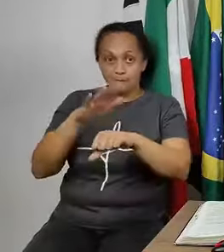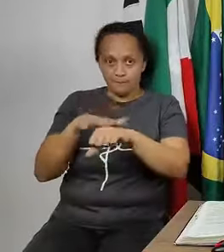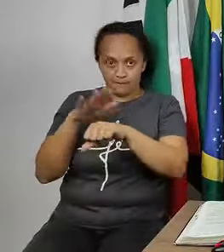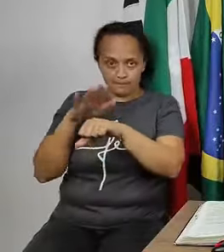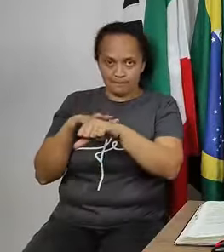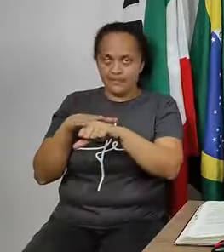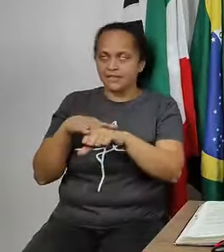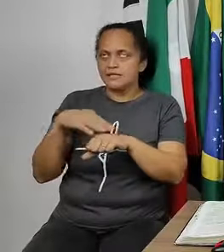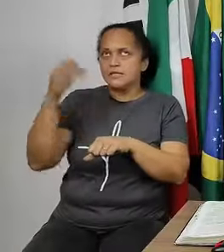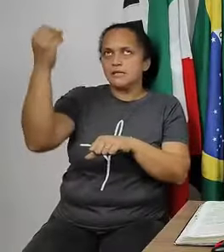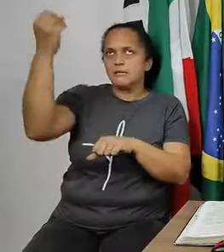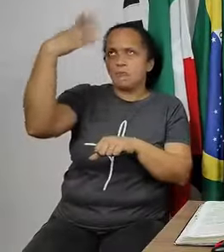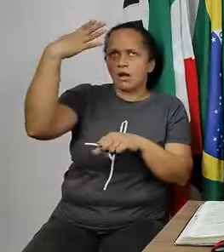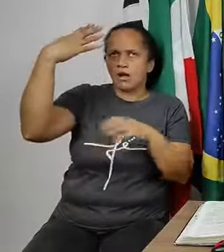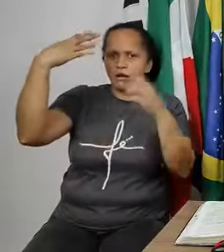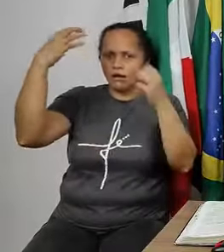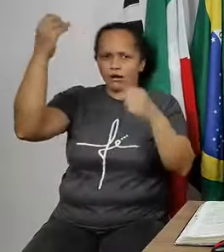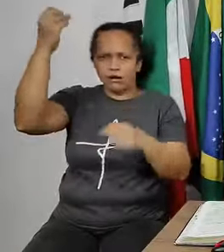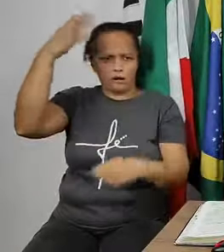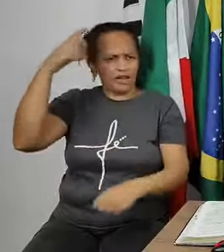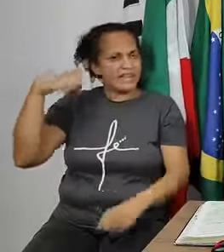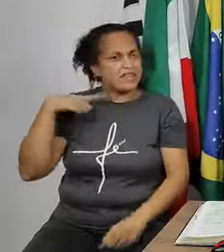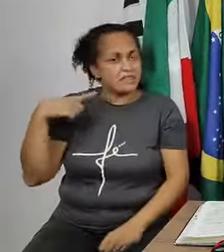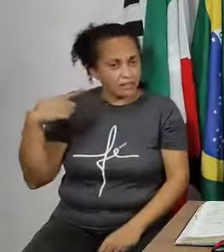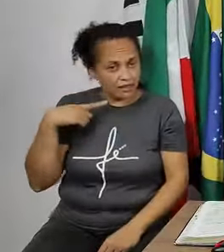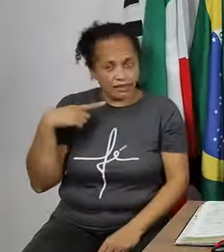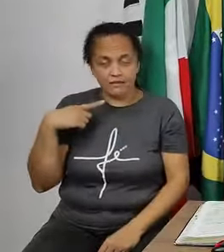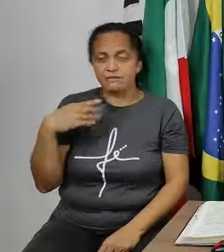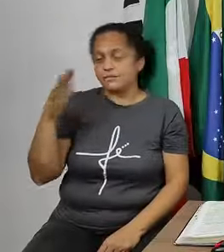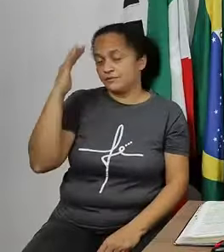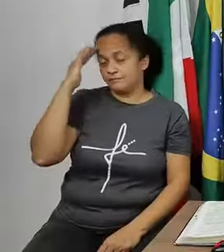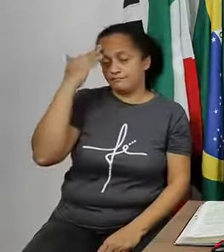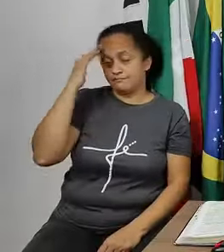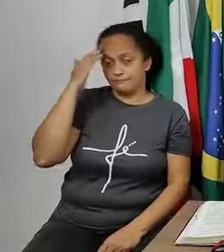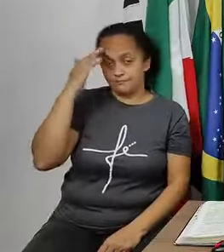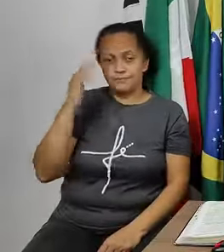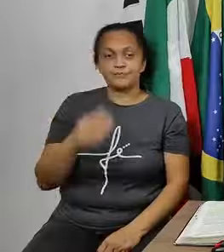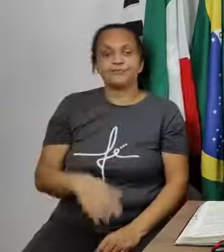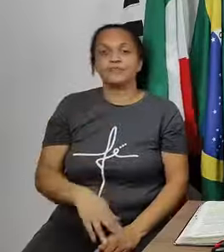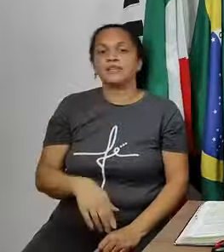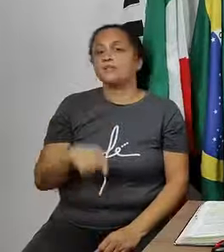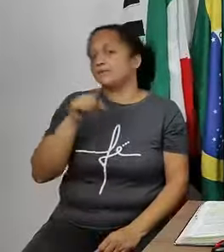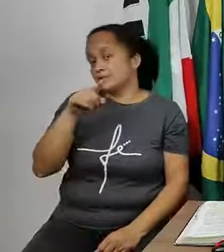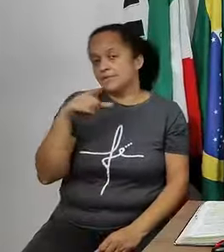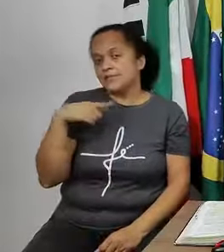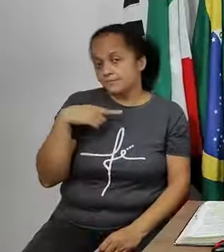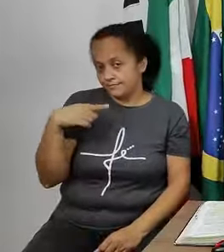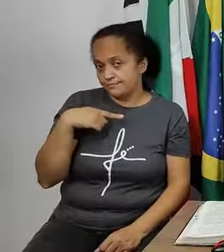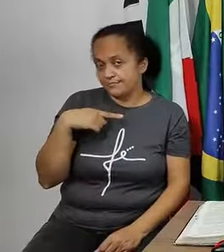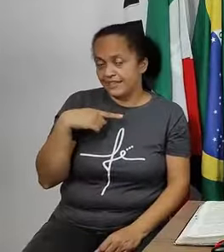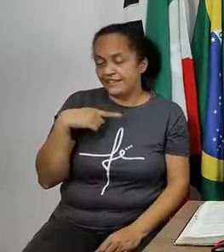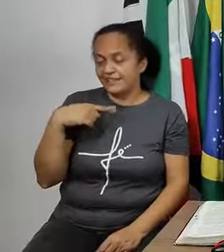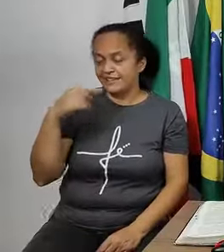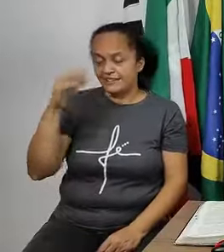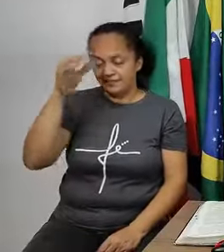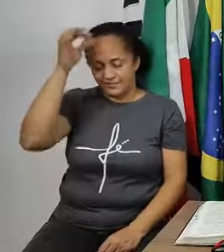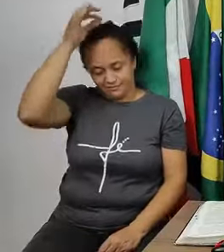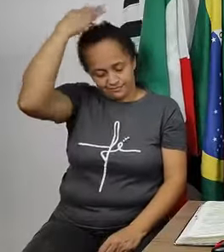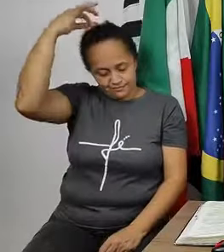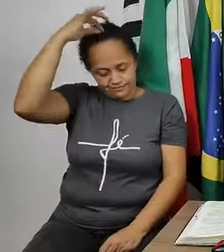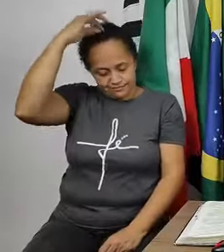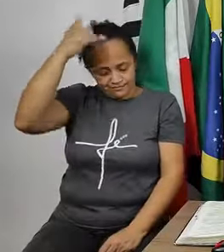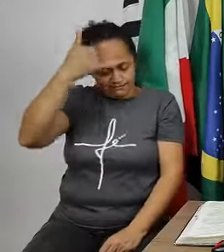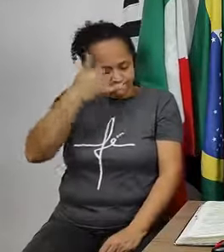revelação, quanto mais entendimento revelado você receber dentro de você